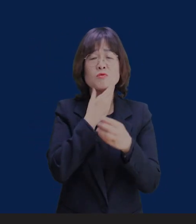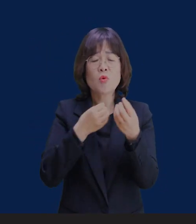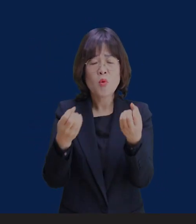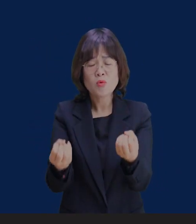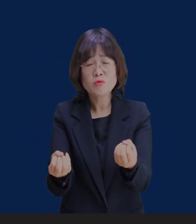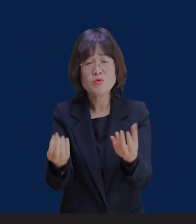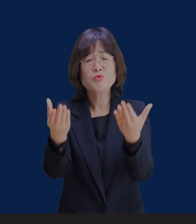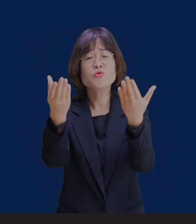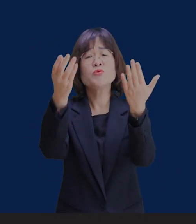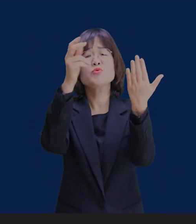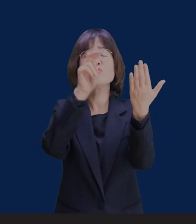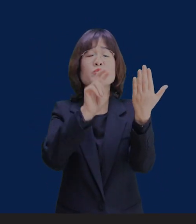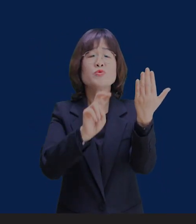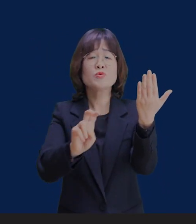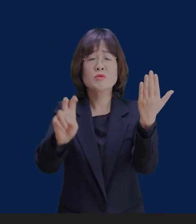이름을